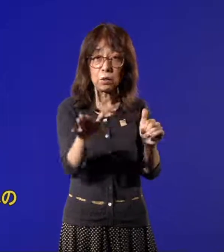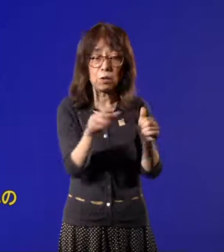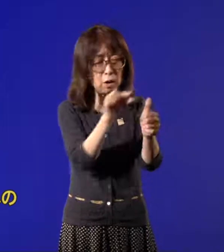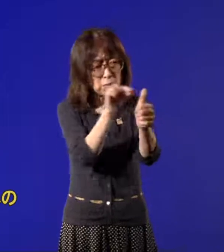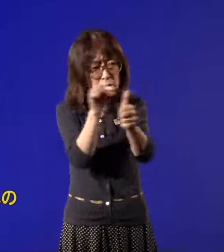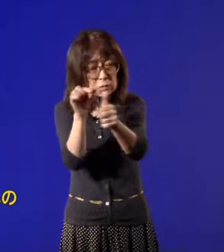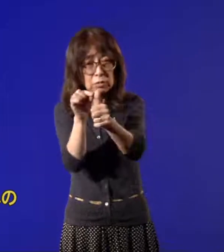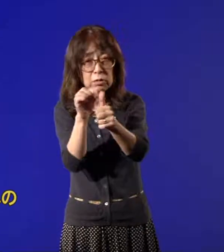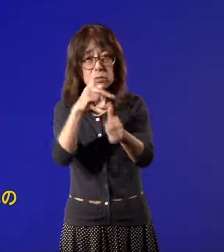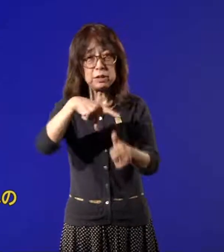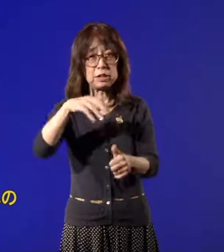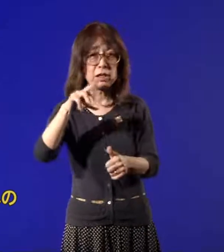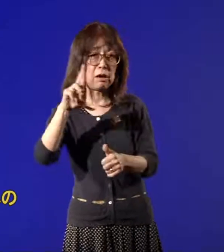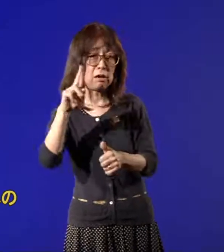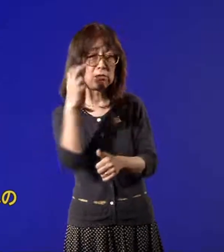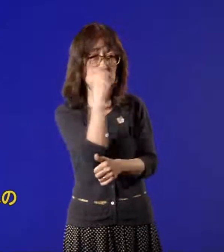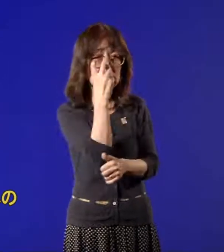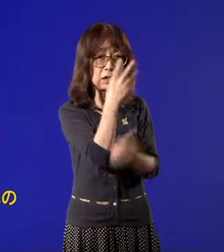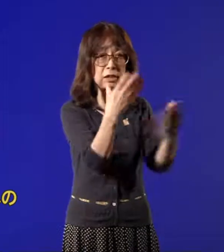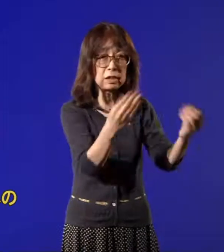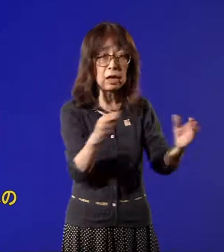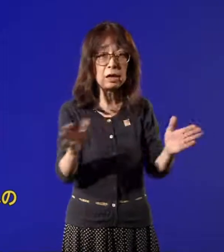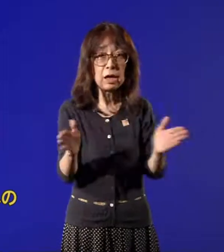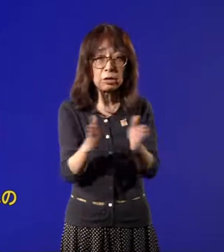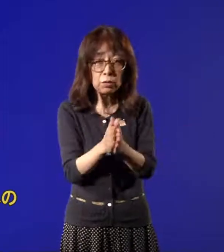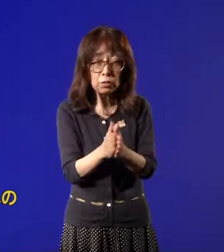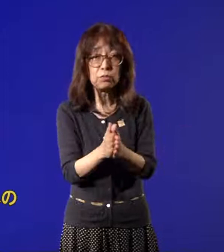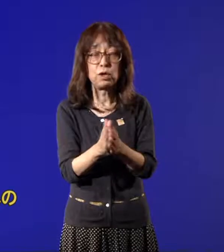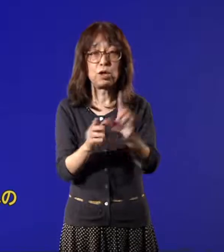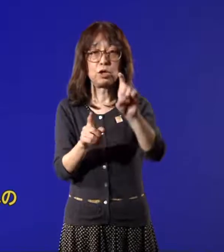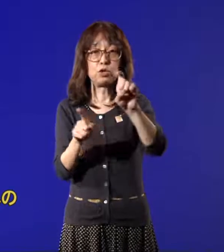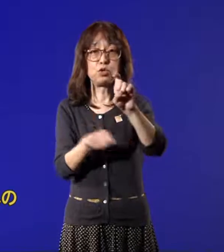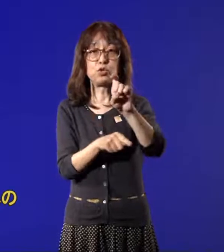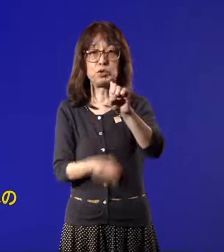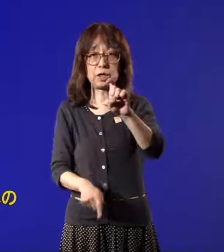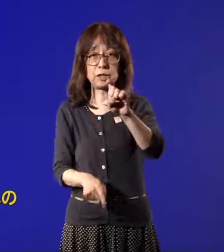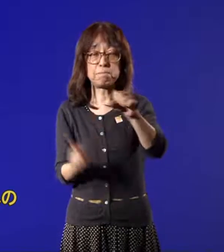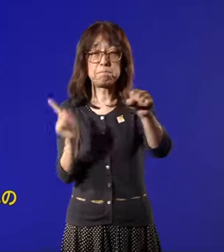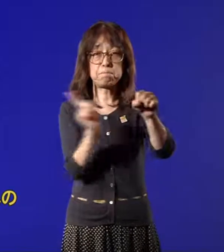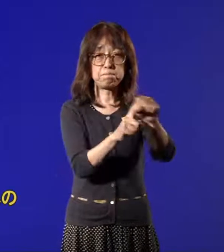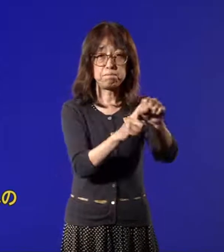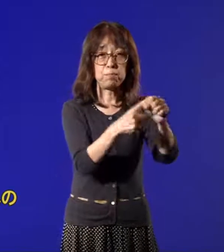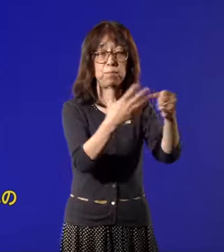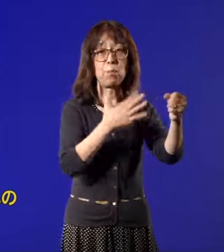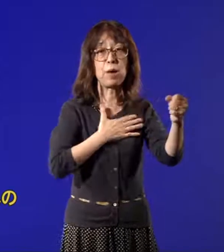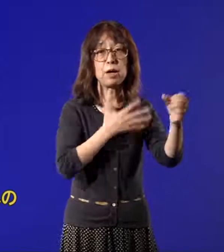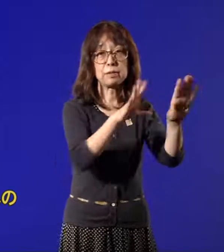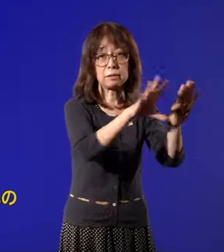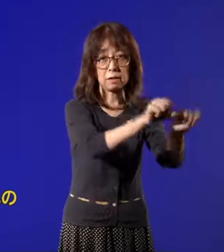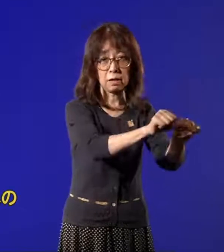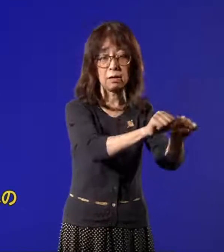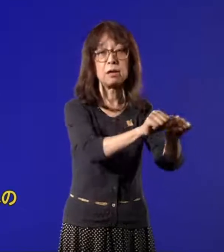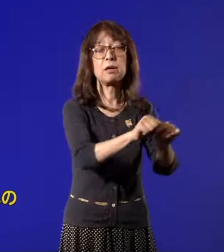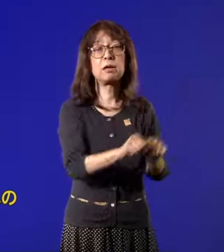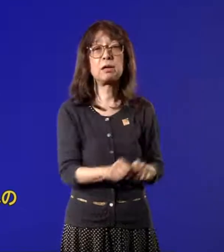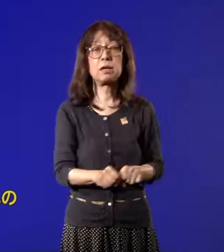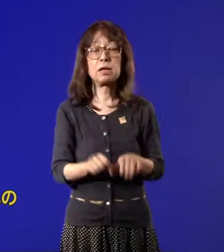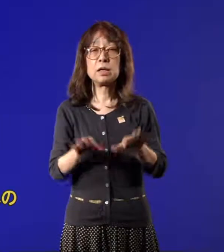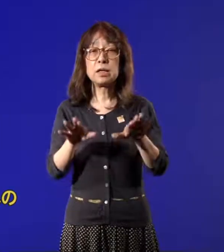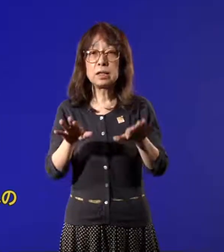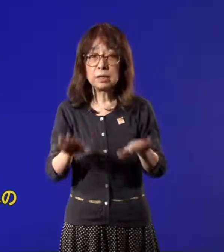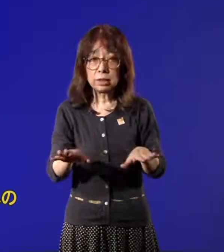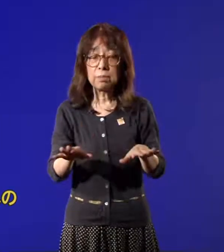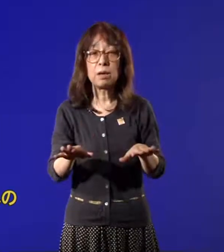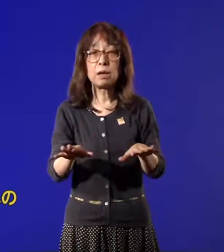結果として今日まで10人の方ということが分かっておりますけれども、そういう意味では、一旦一度の